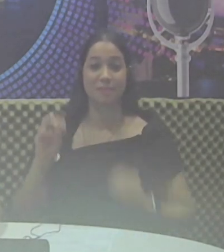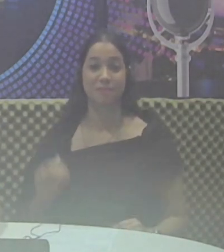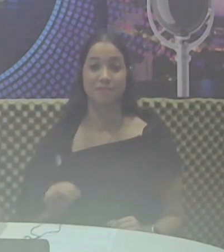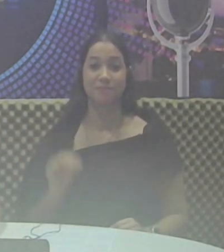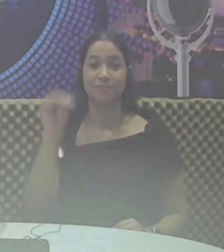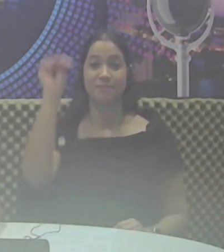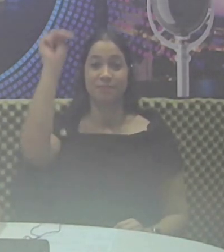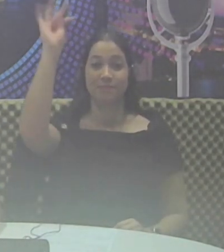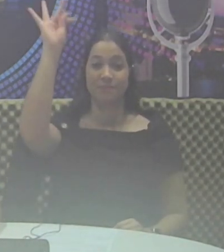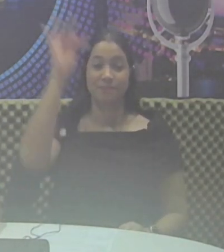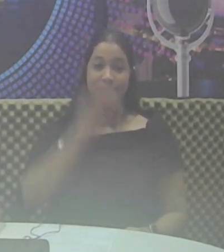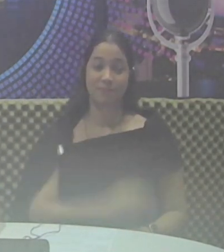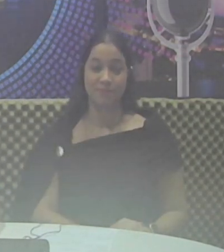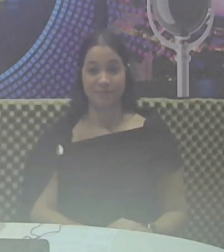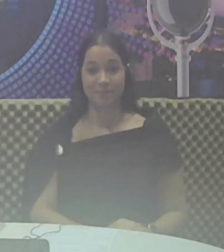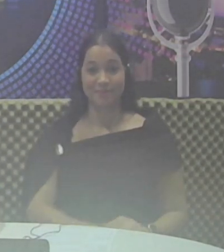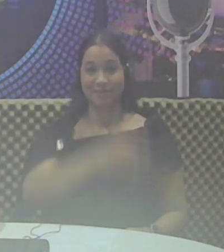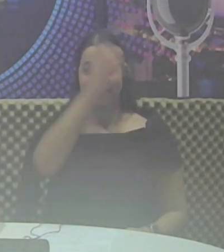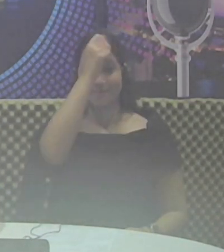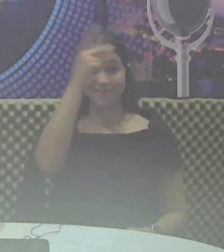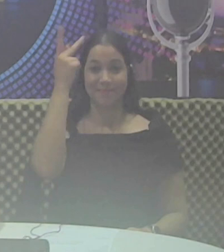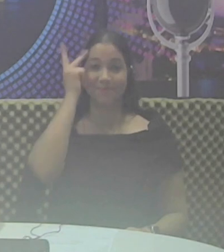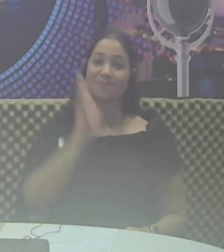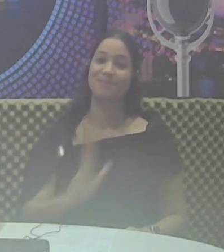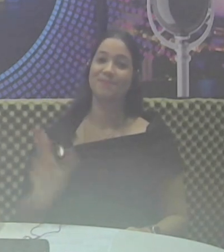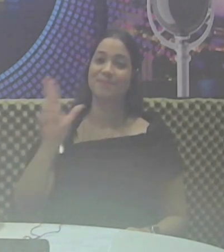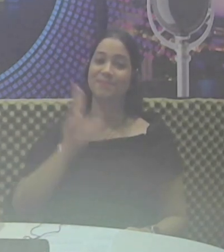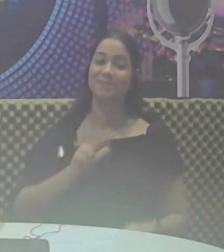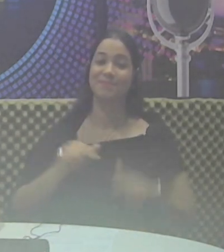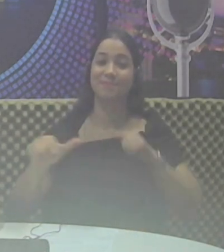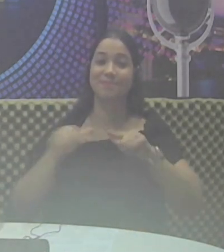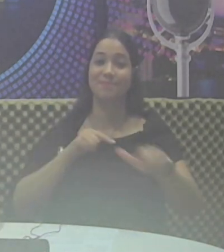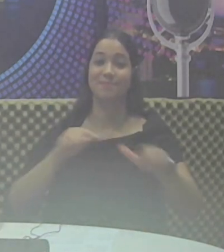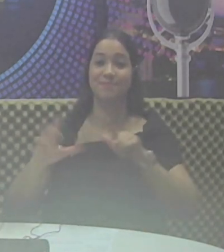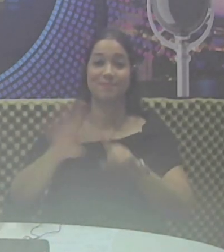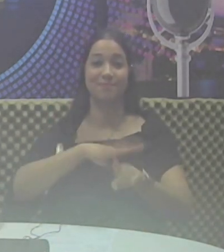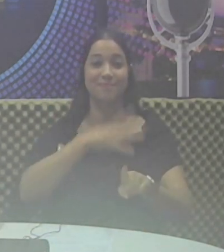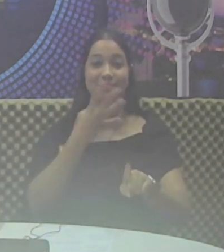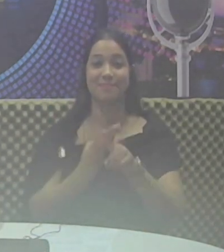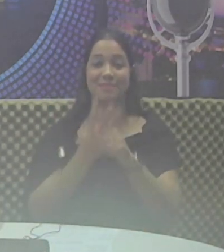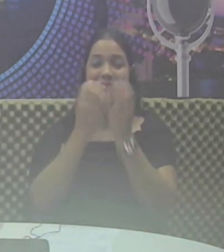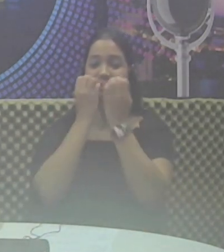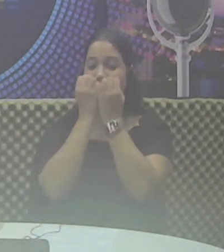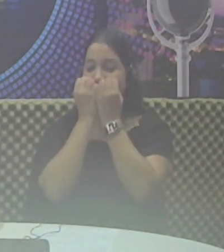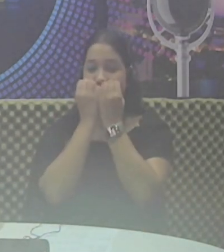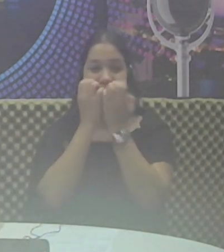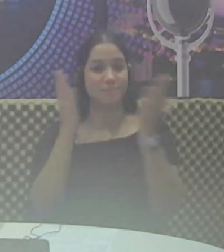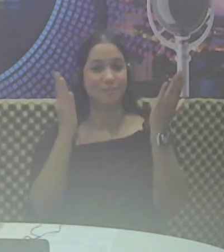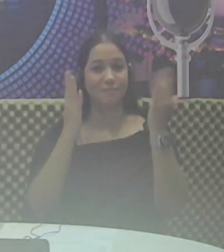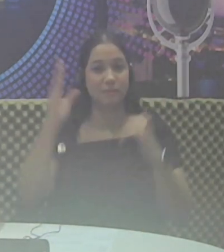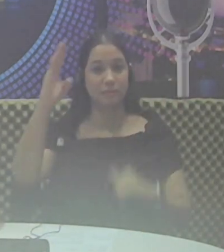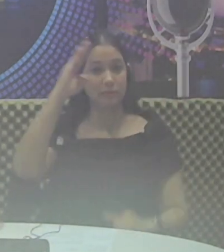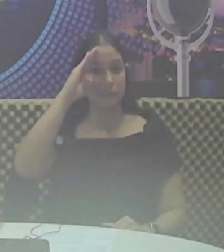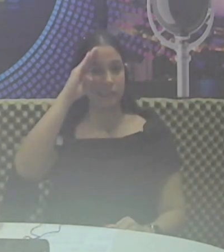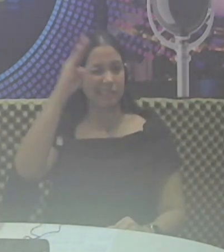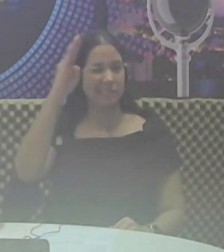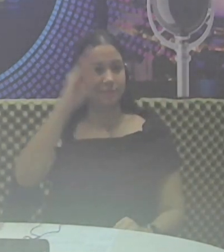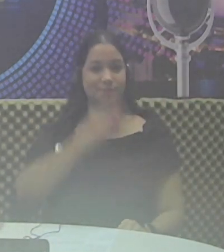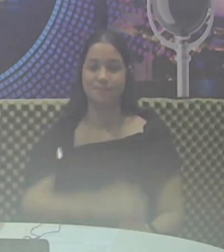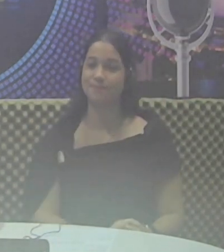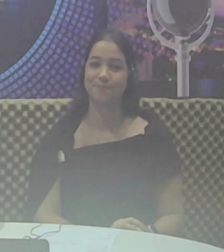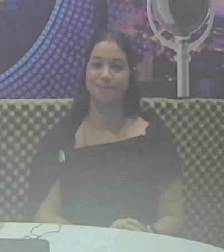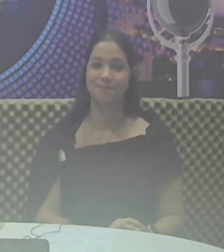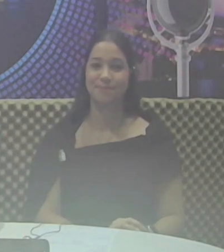Comunicação, Marco Túlio de Castro Kalimann. Prefeitura de Uberlândia. Fazer mais, fazer bem. Até a